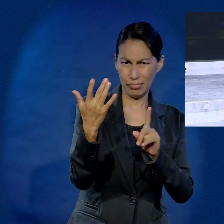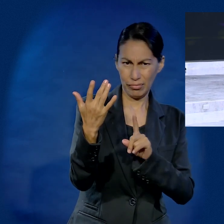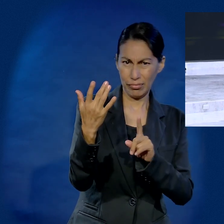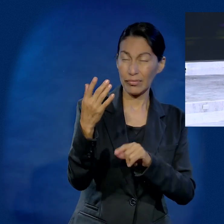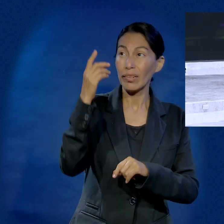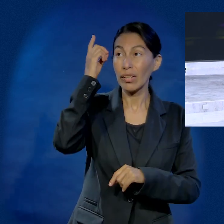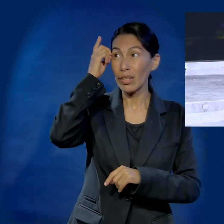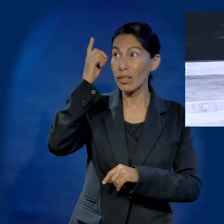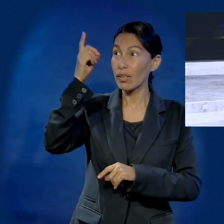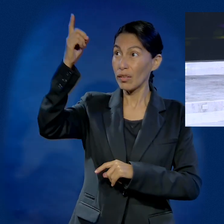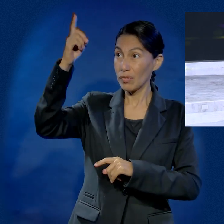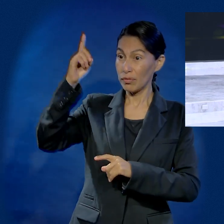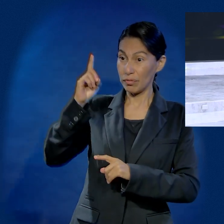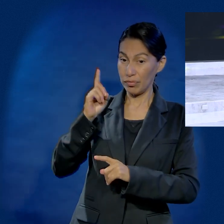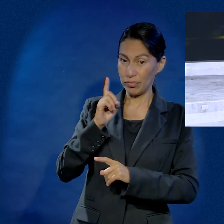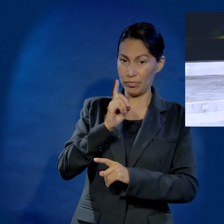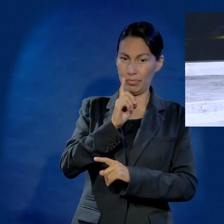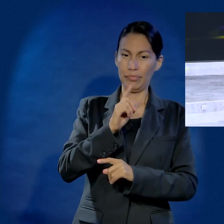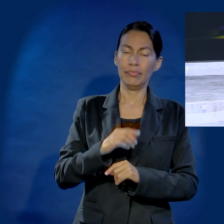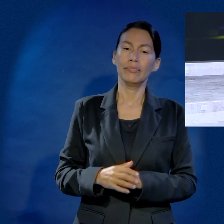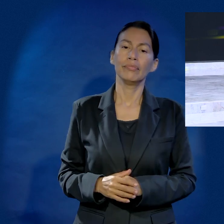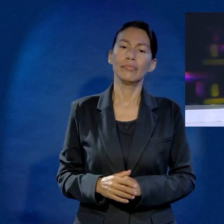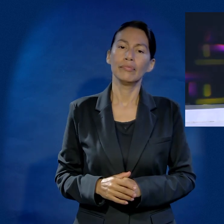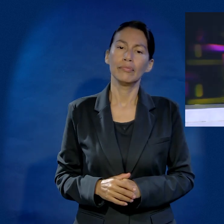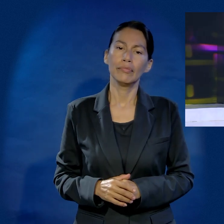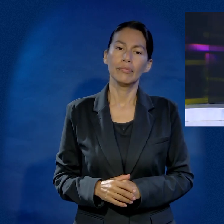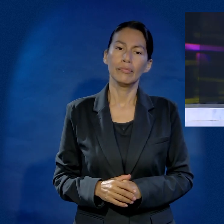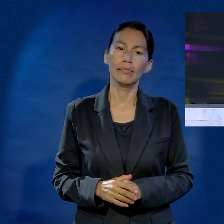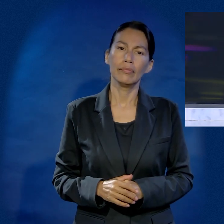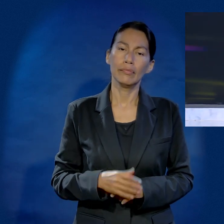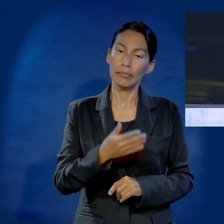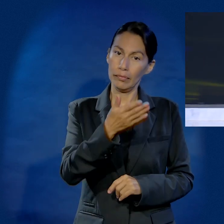Jesucristo y actuar con seguridad. Miren, yo les voy a decir esto.